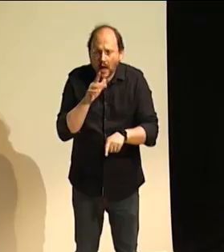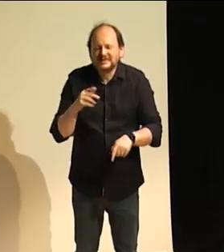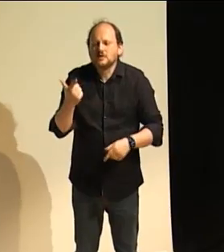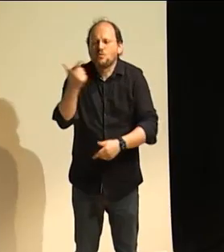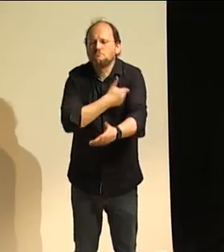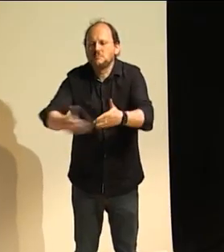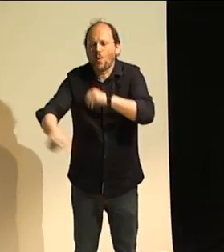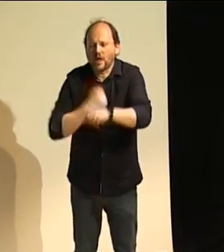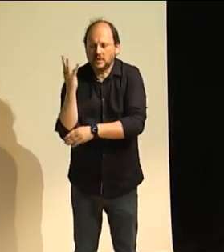de arbre,